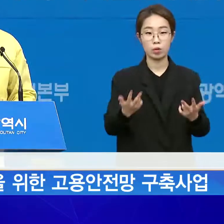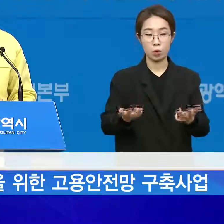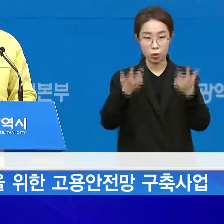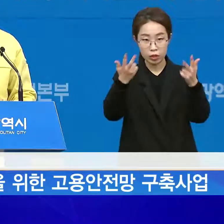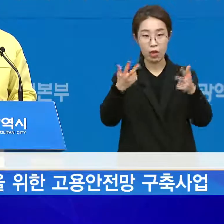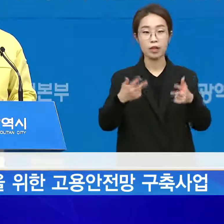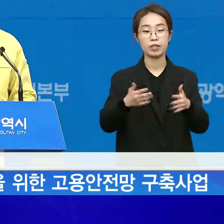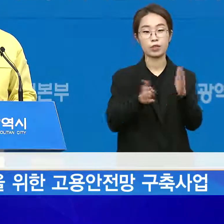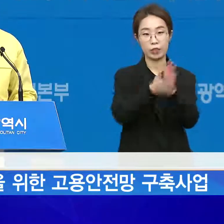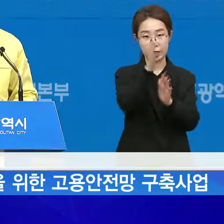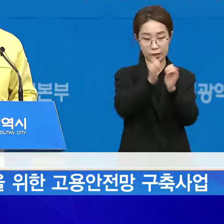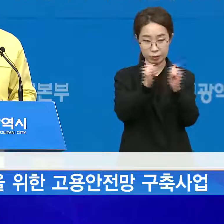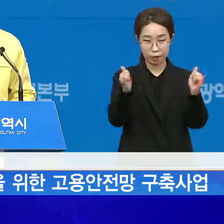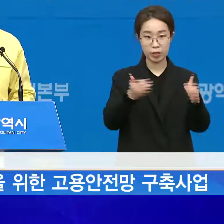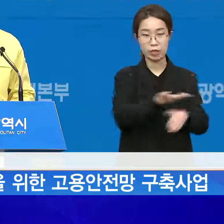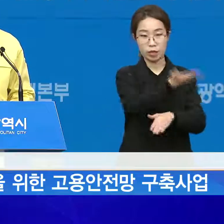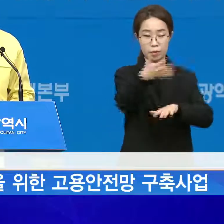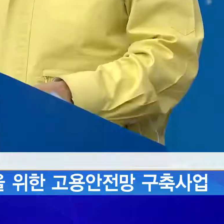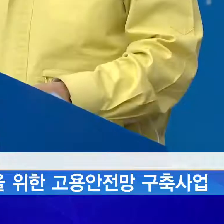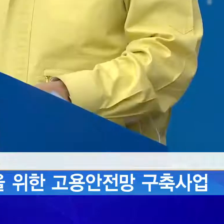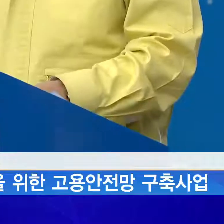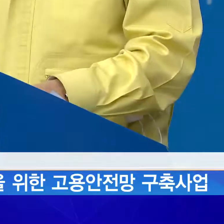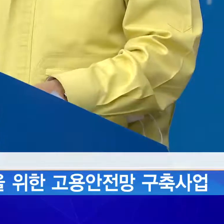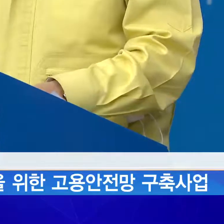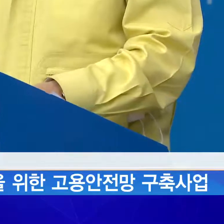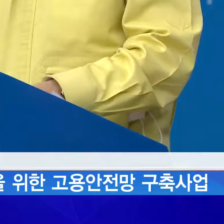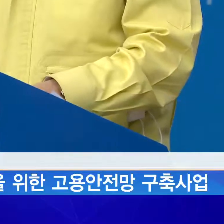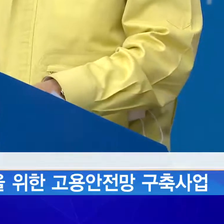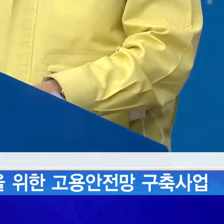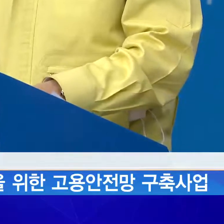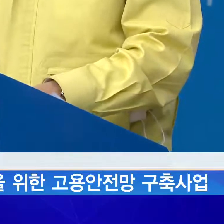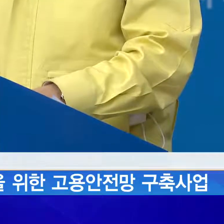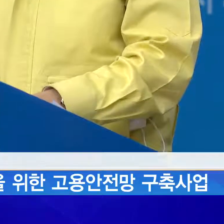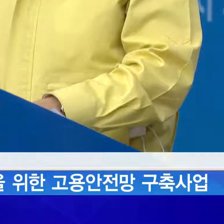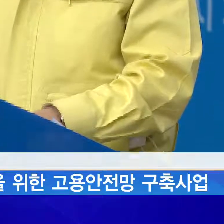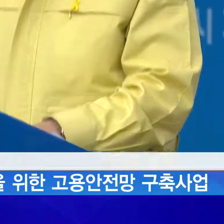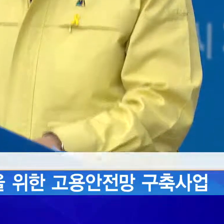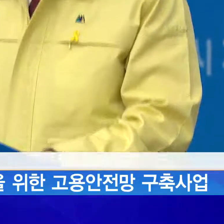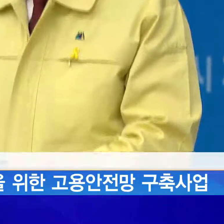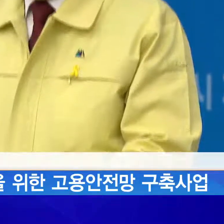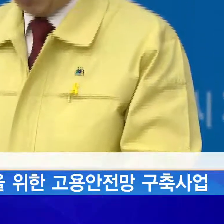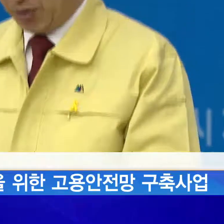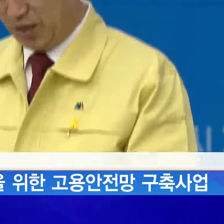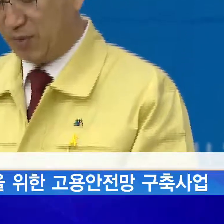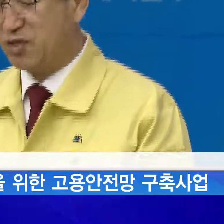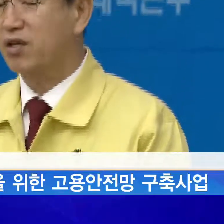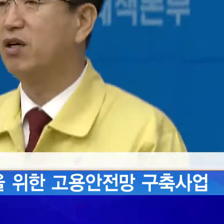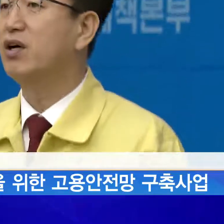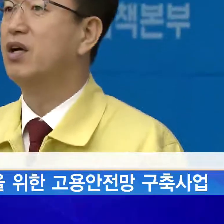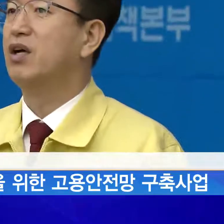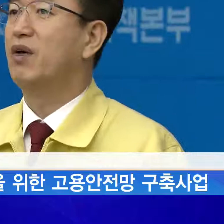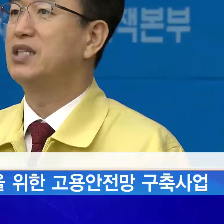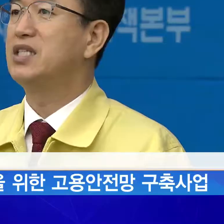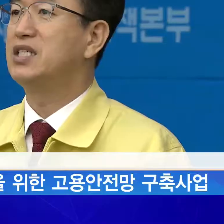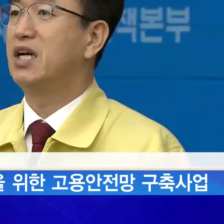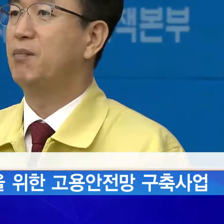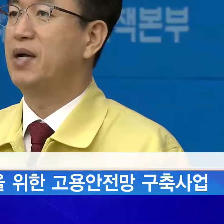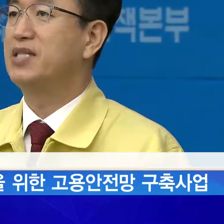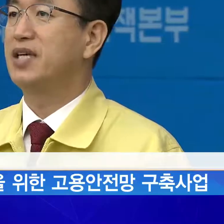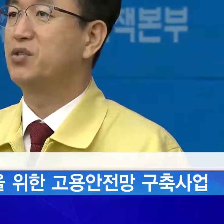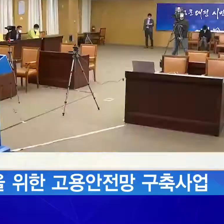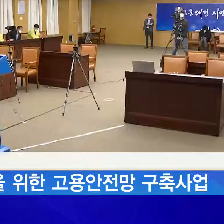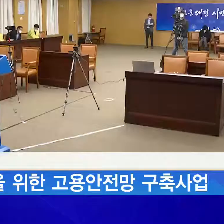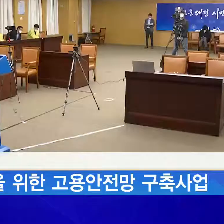지역 경제의 성장 잠재력 확충을 위한 내수 진작 및 경기 부양 사업, 고용 절벽 극복을